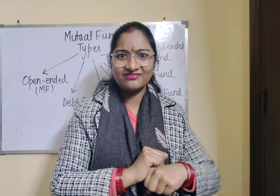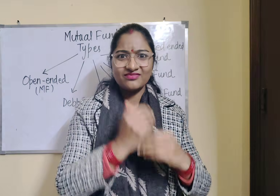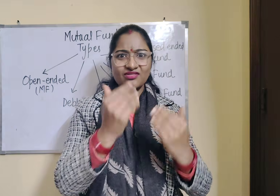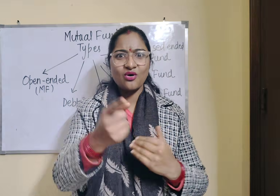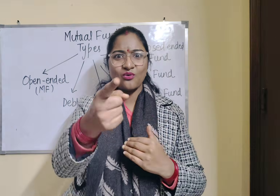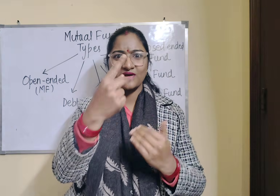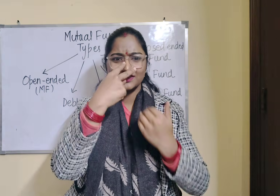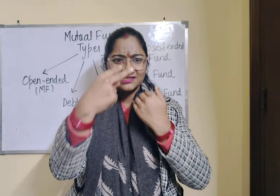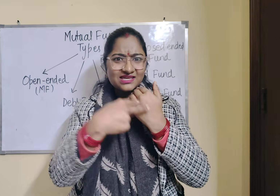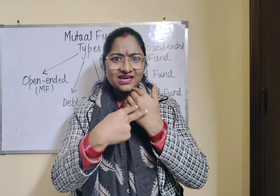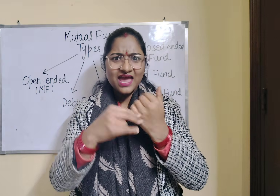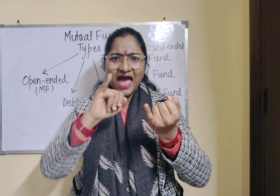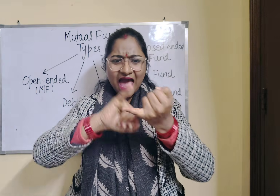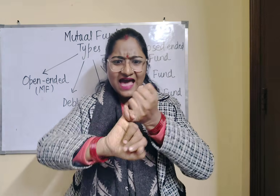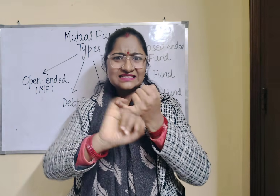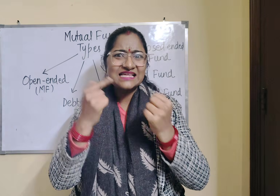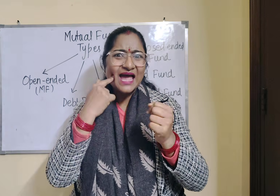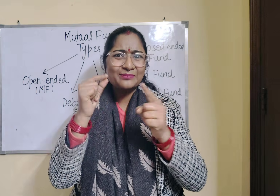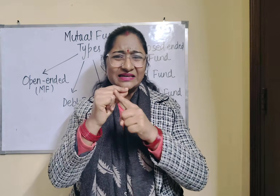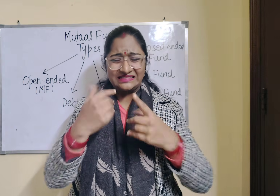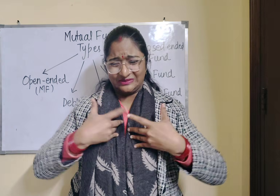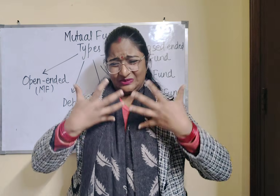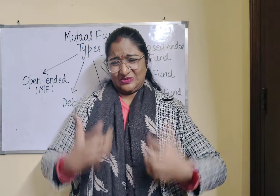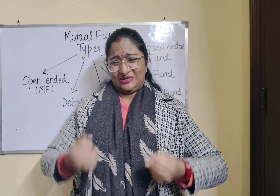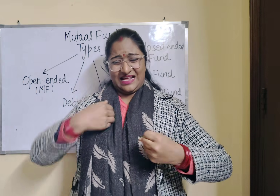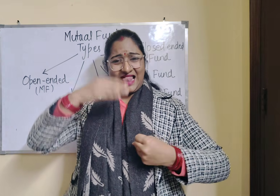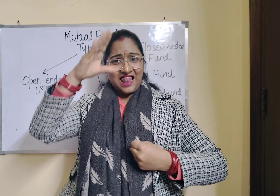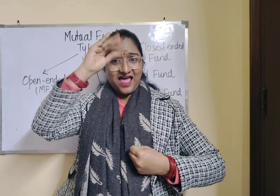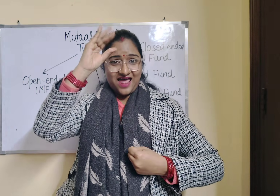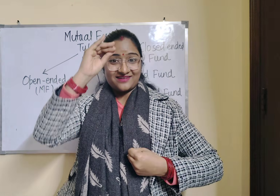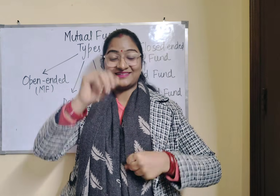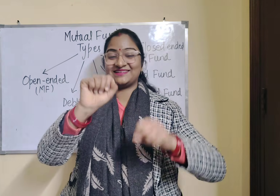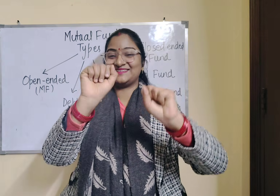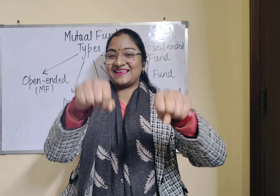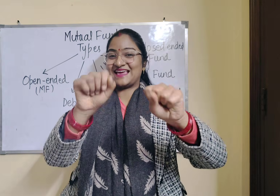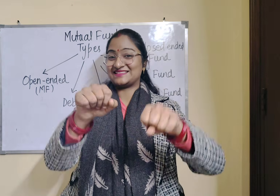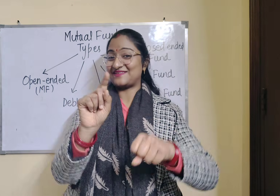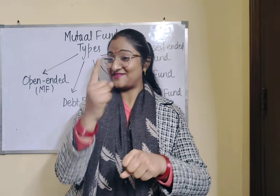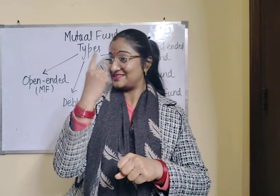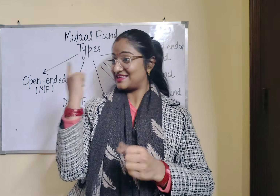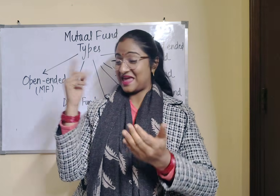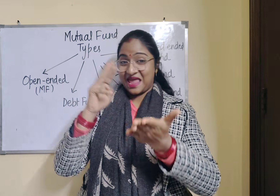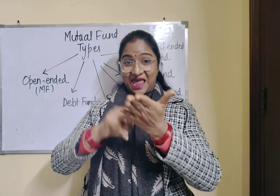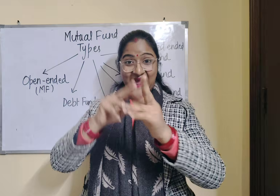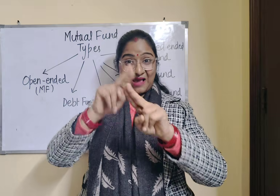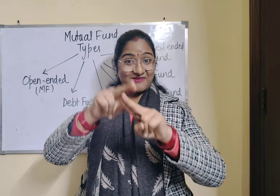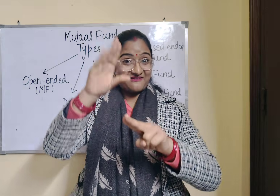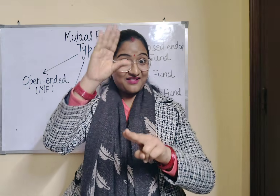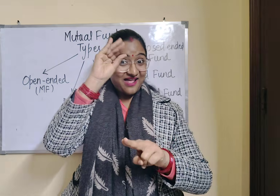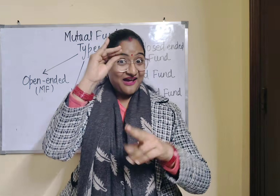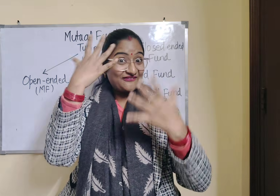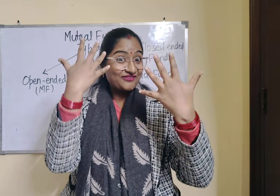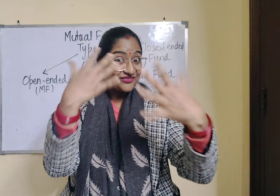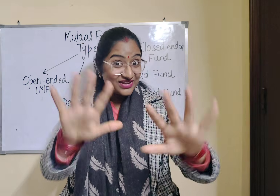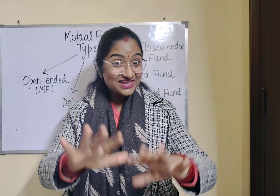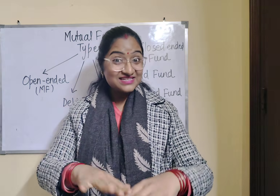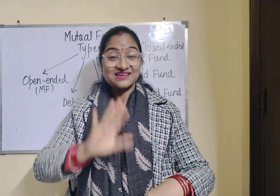हैं। आप लोग एक मिनट सुनिए मेरी बात। आप लोगों ने मुझे कई दफ़ा बोला था कि एसआईपी सीखना चाहते